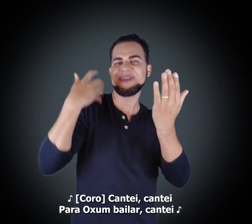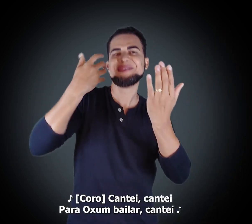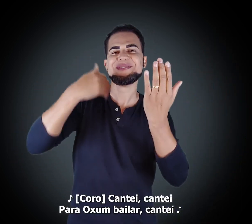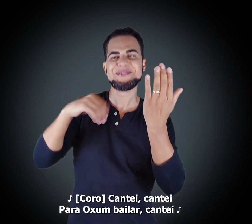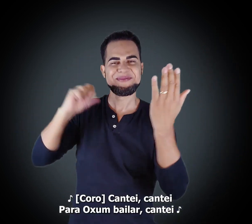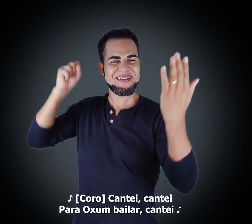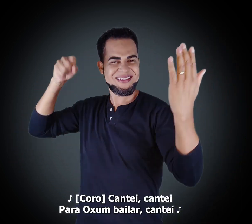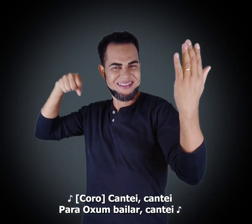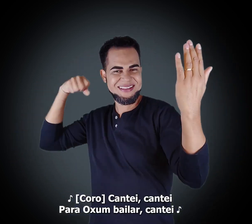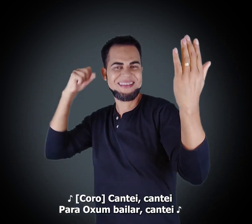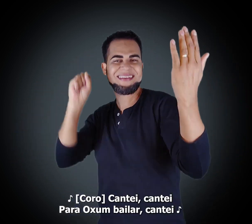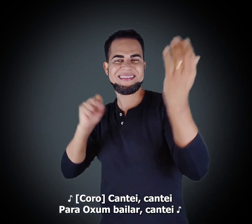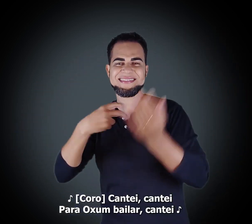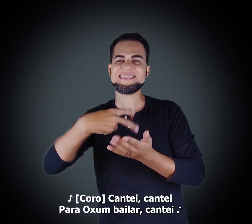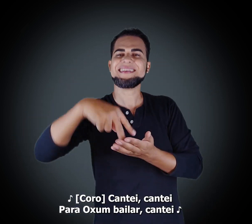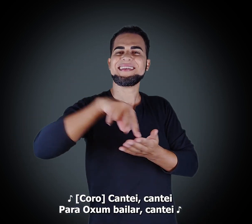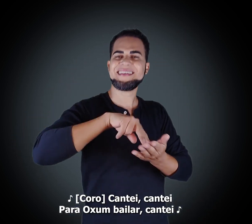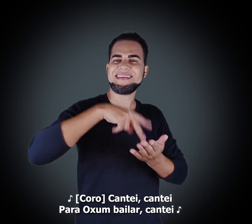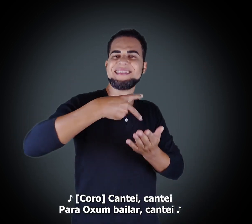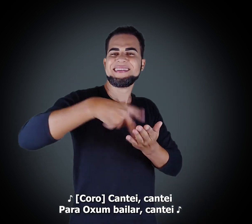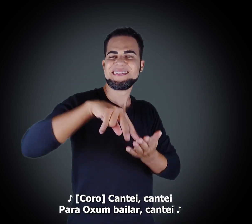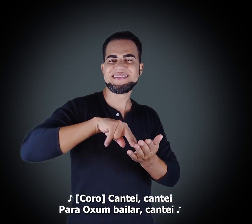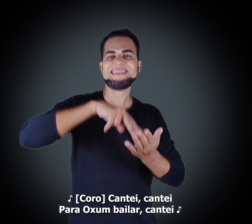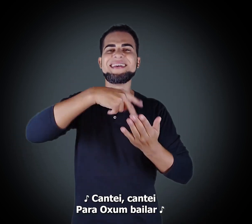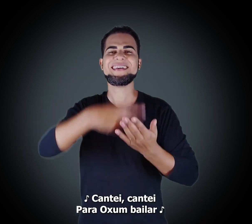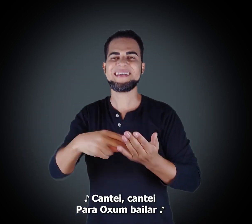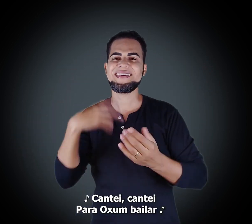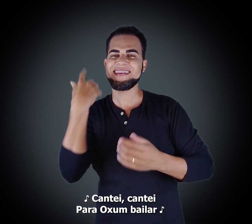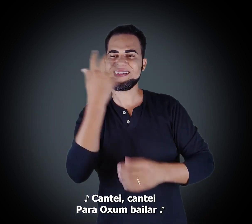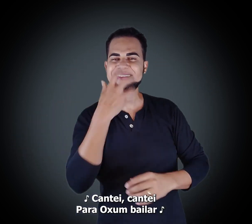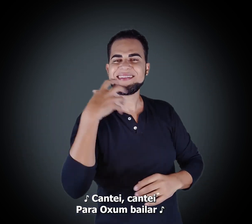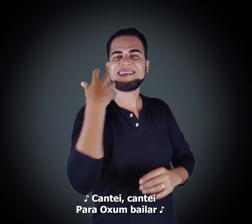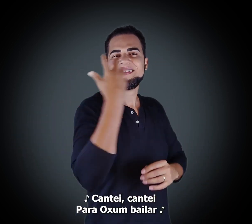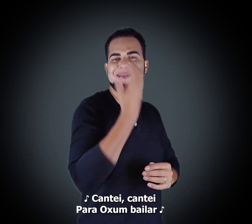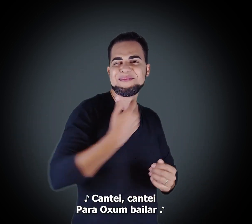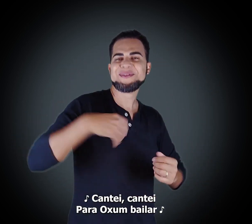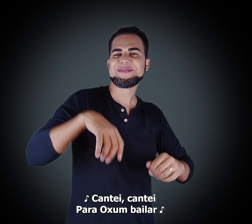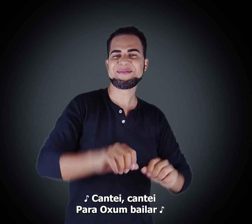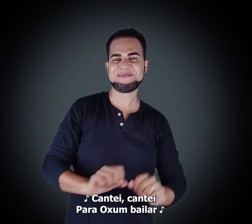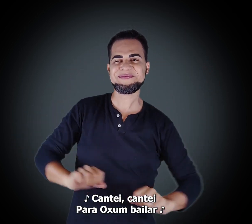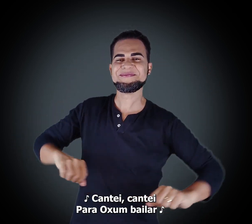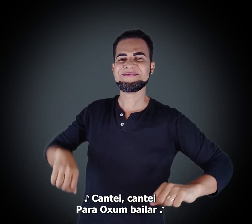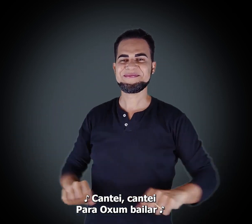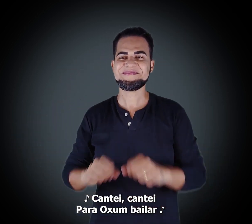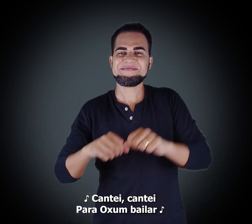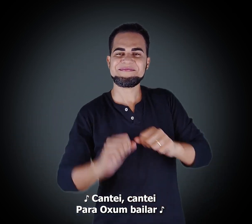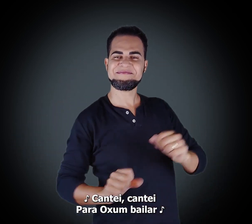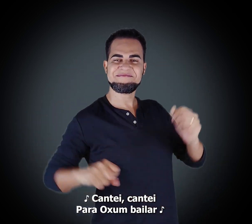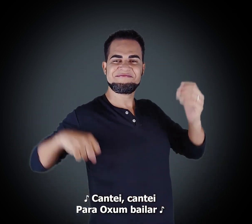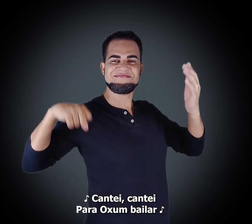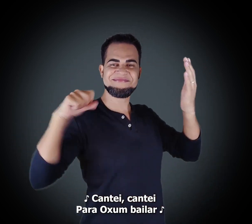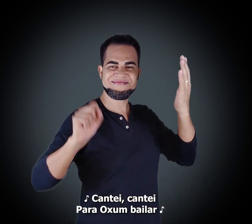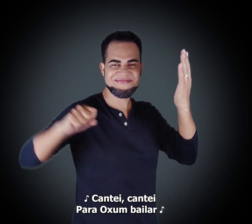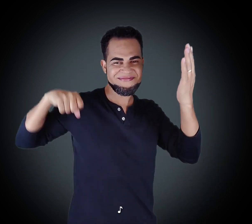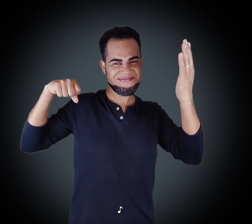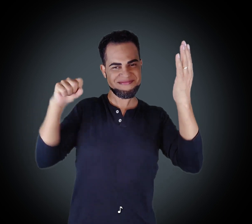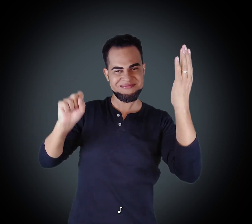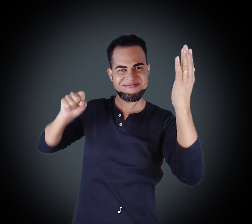Cantei, cantei pra Oxum bailar. Cantei, cantei, cantei pra Oxum